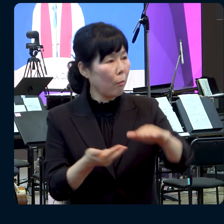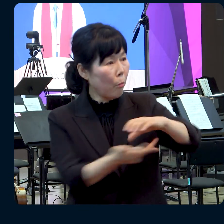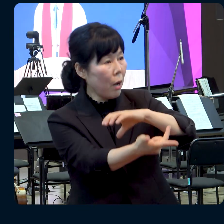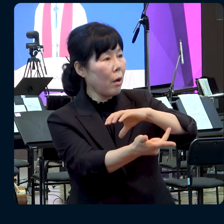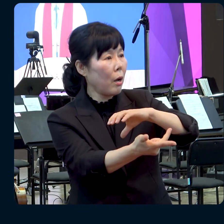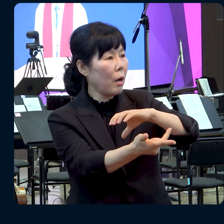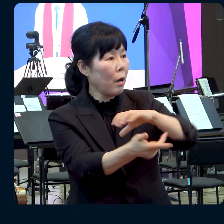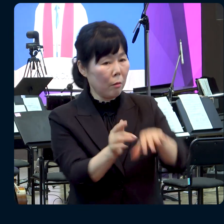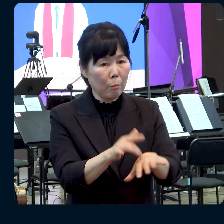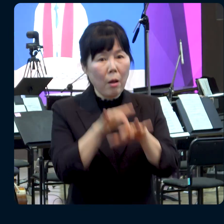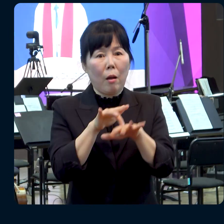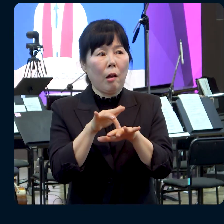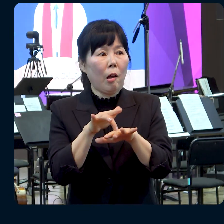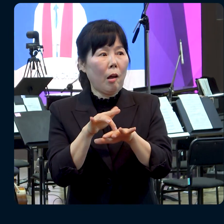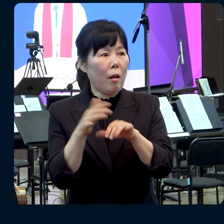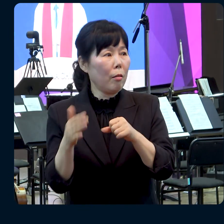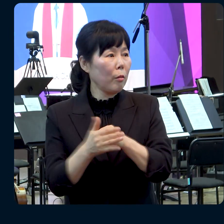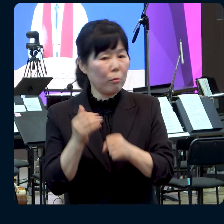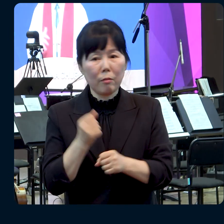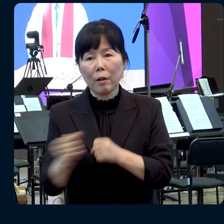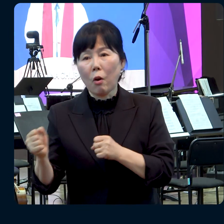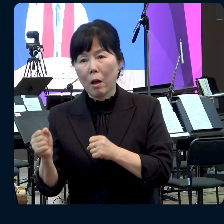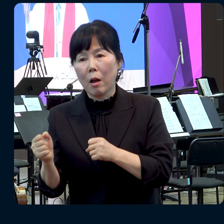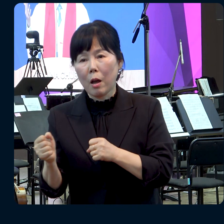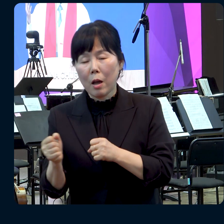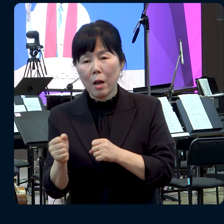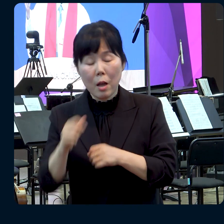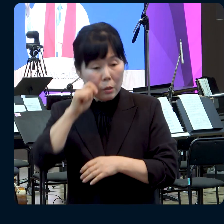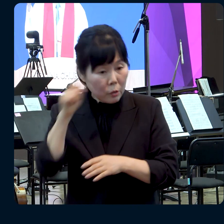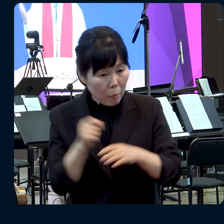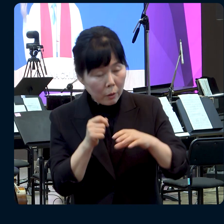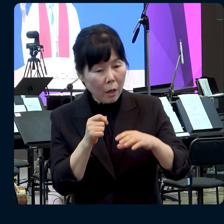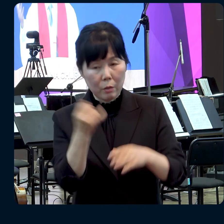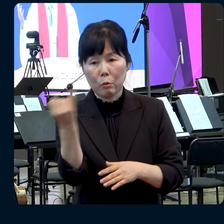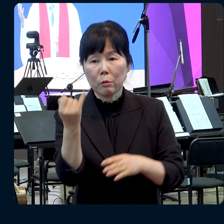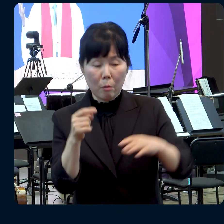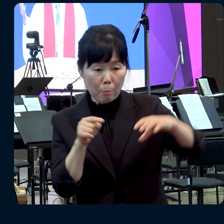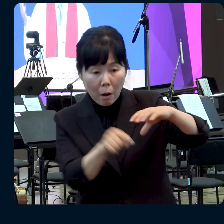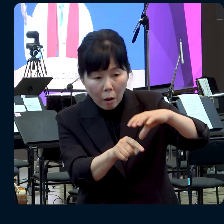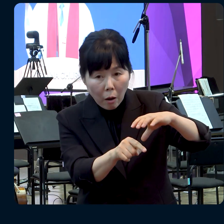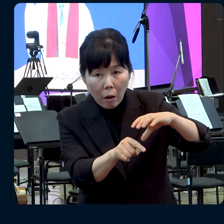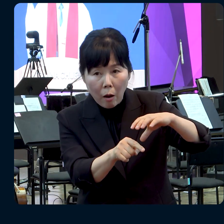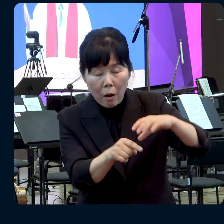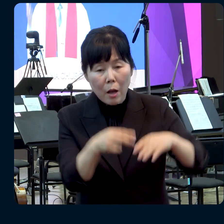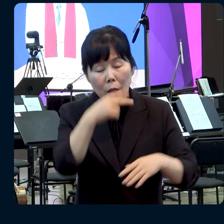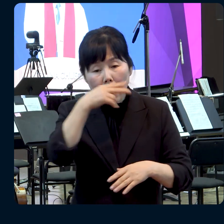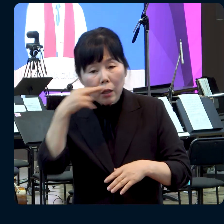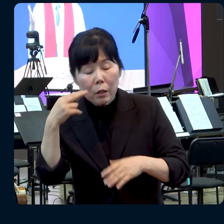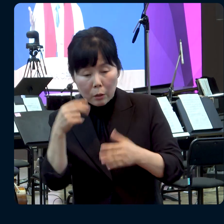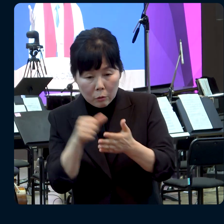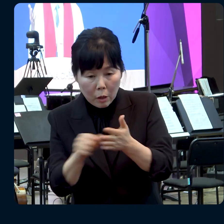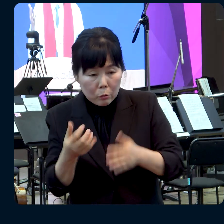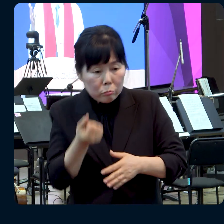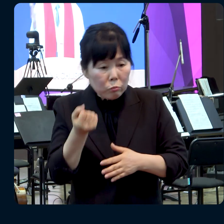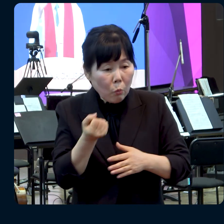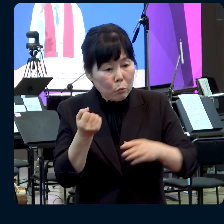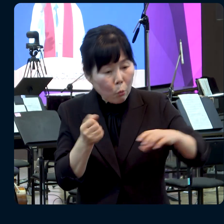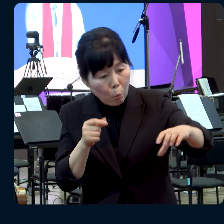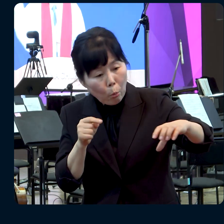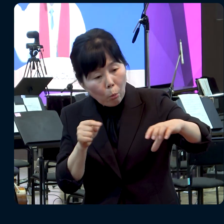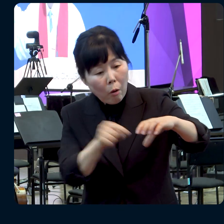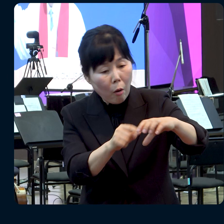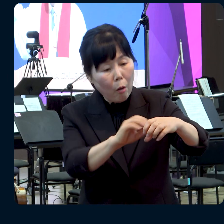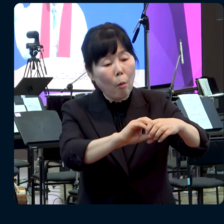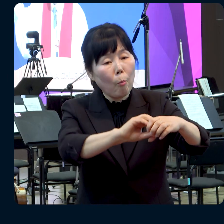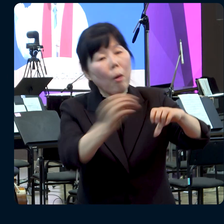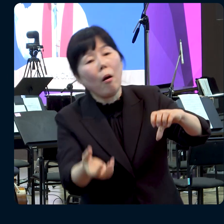막달라 마리아는 이른 새벽에 무덤에 갔습니다. 향품을 가지고 시신에 바르기 위해서 갔는데 무덤이 열려